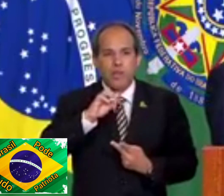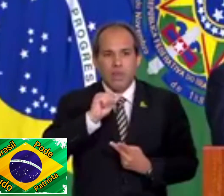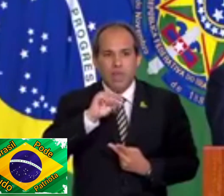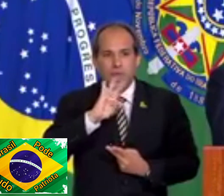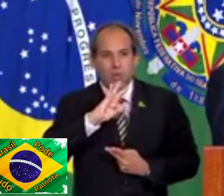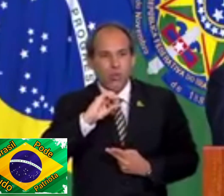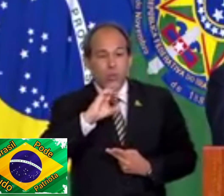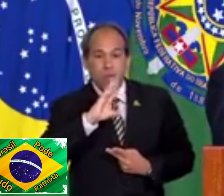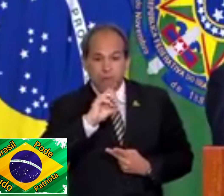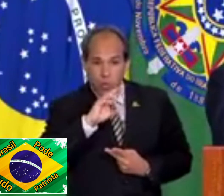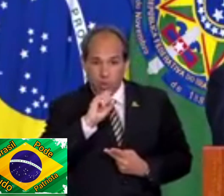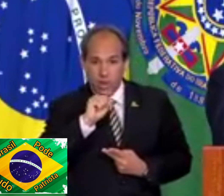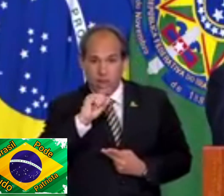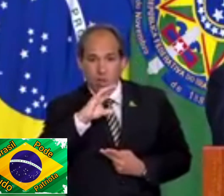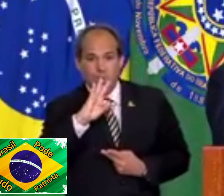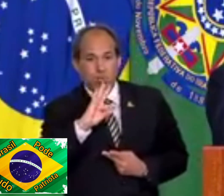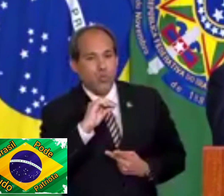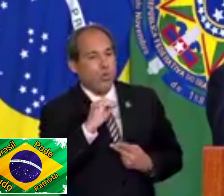gratidão.